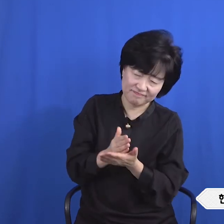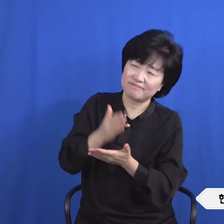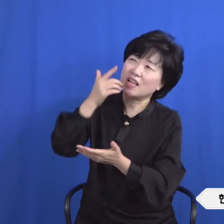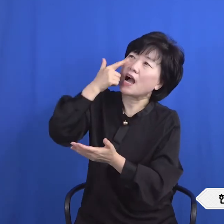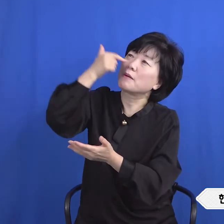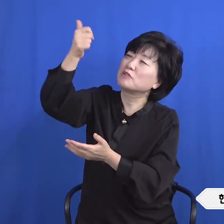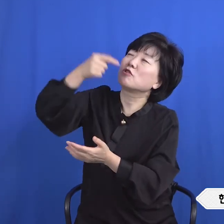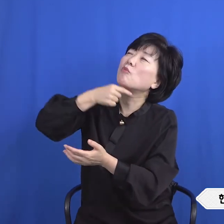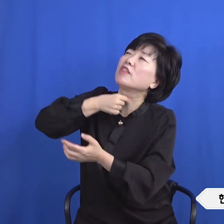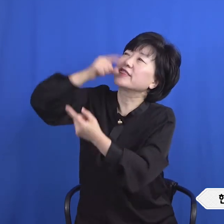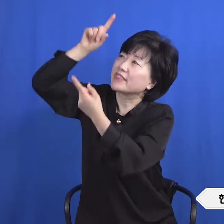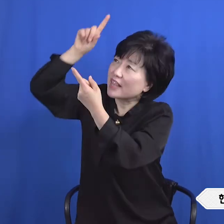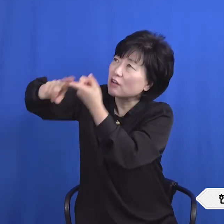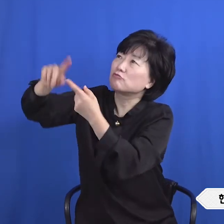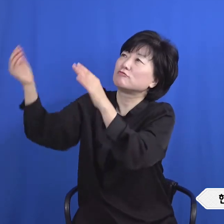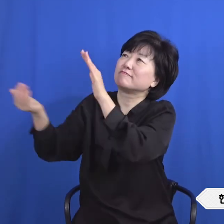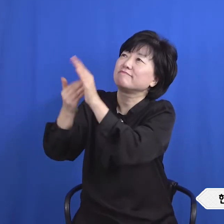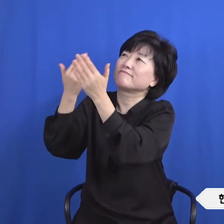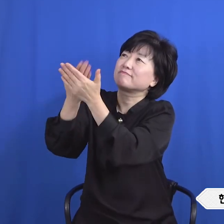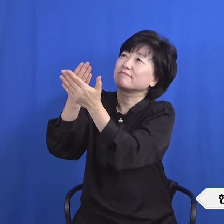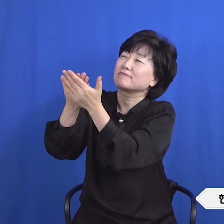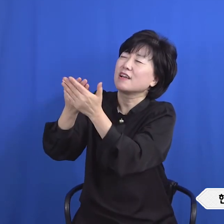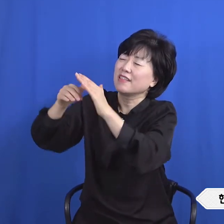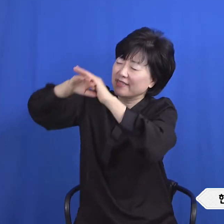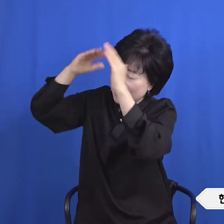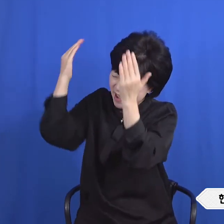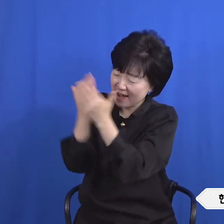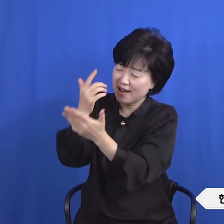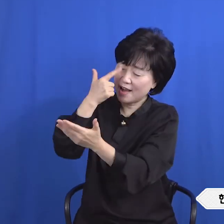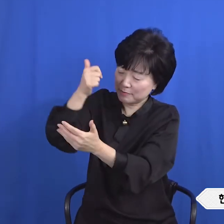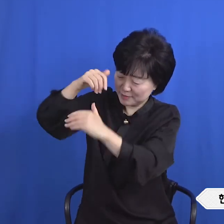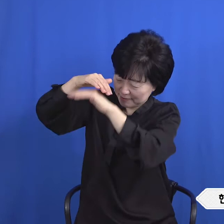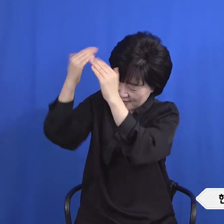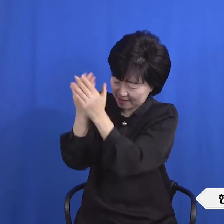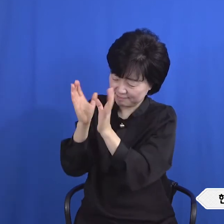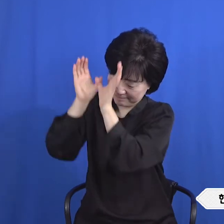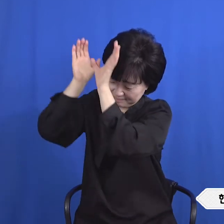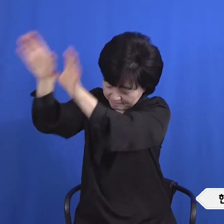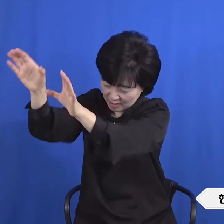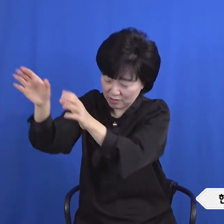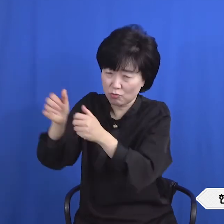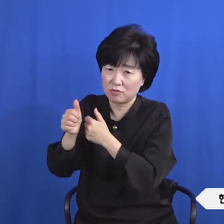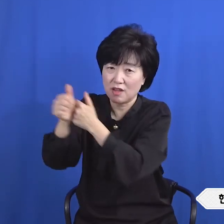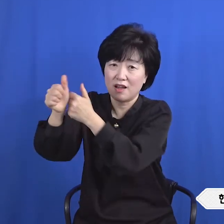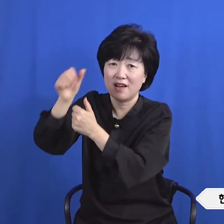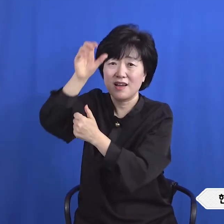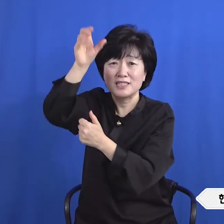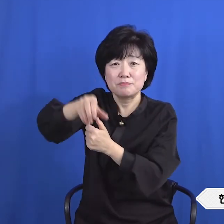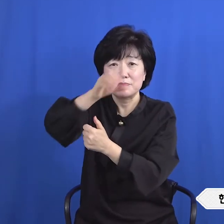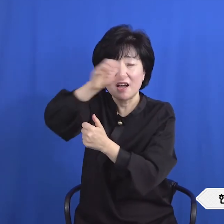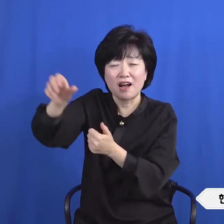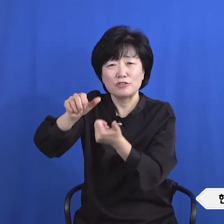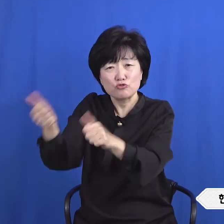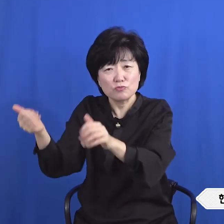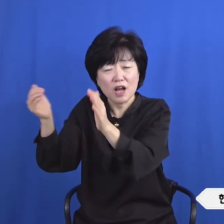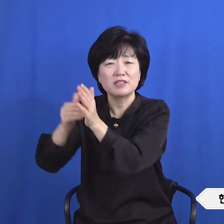원하나이다, 전적으로 아버지 손에 맡기고 따라갔지 않습니까? 마지막 십자가의 죽음마저도 그렇게